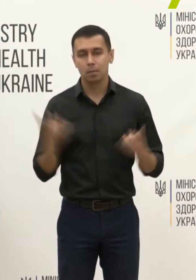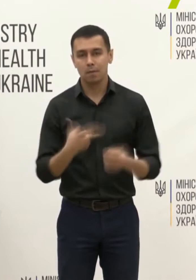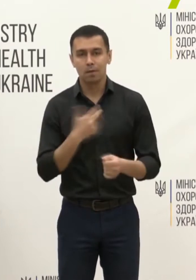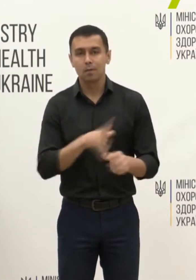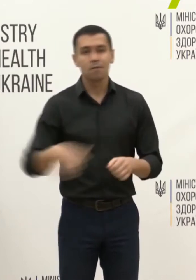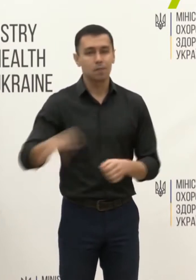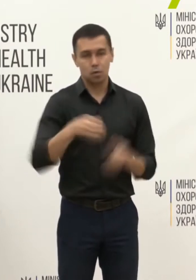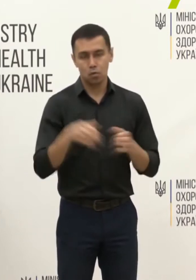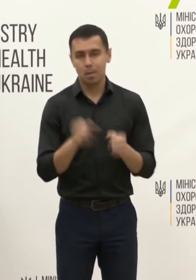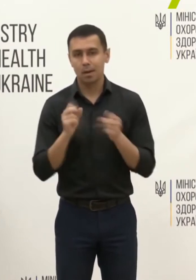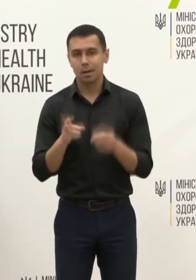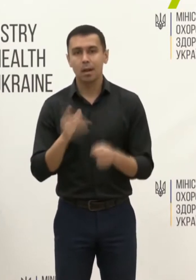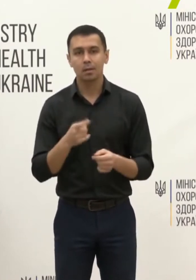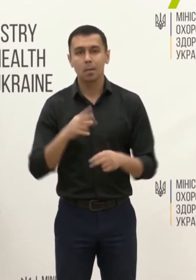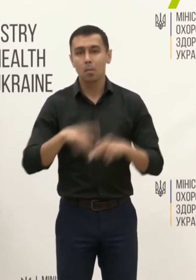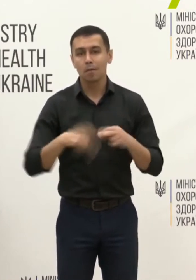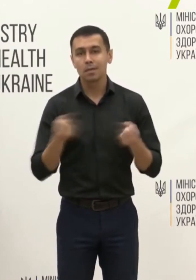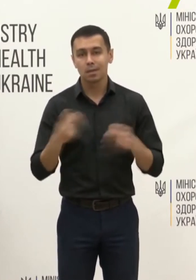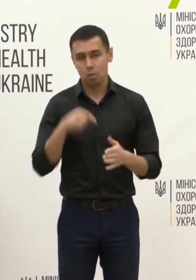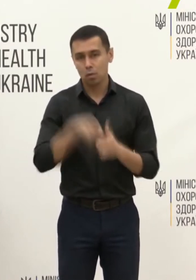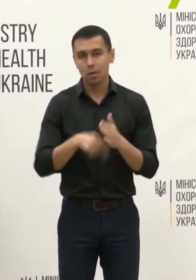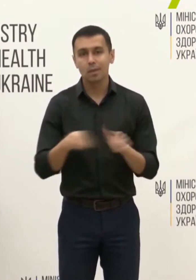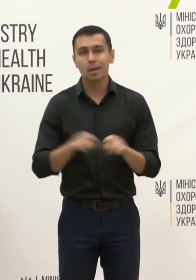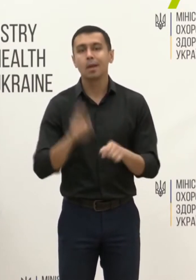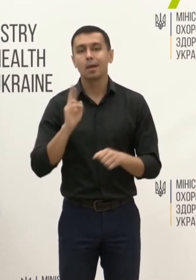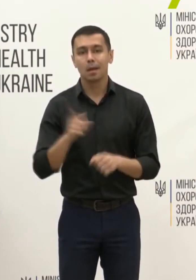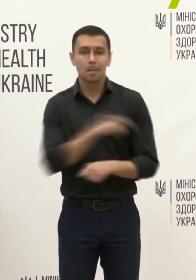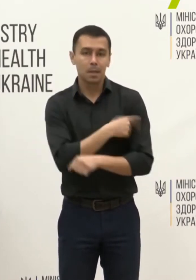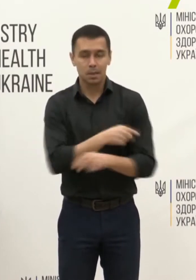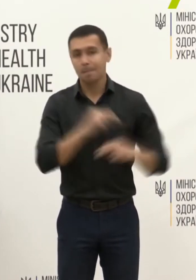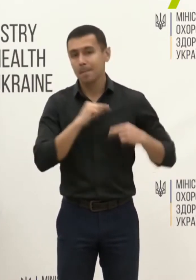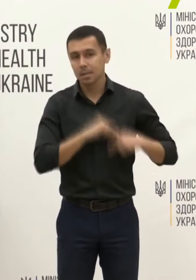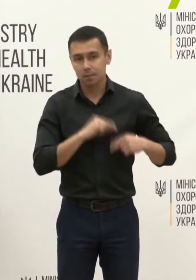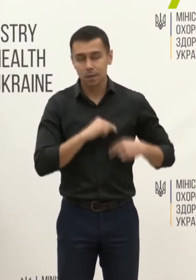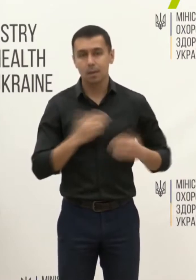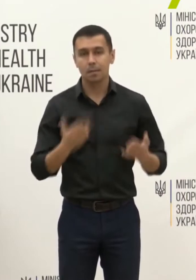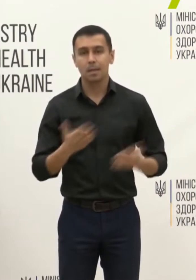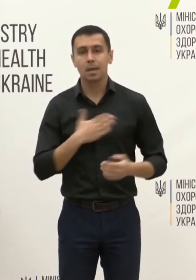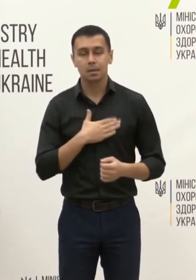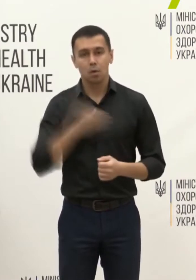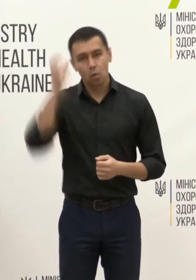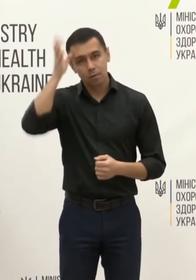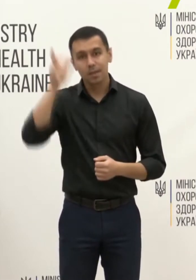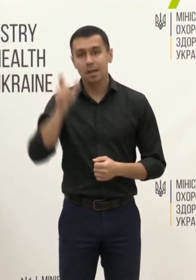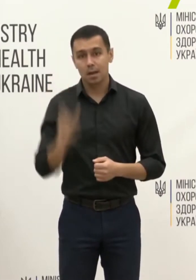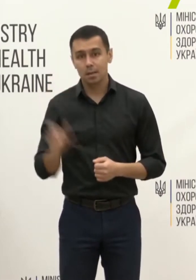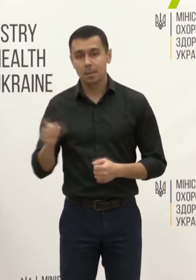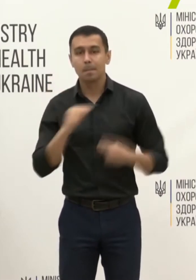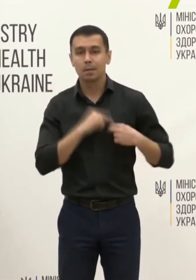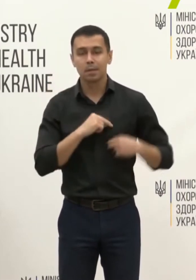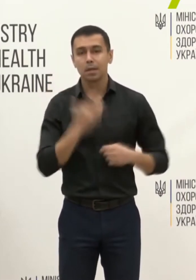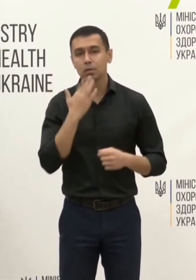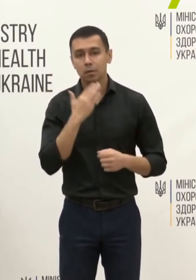всі групи ризику, як за професійною ознакою, таких як медичні працівники, наші освітяни,